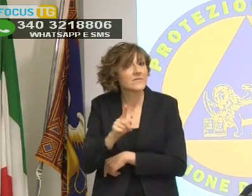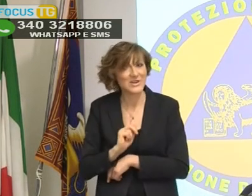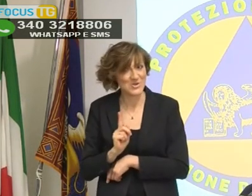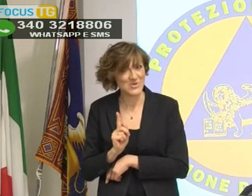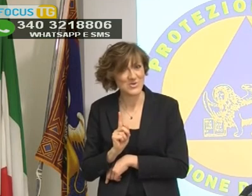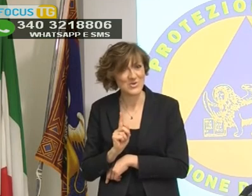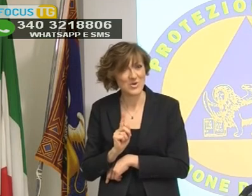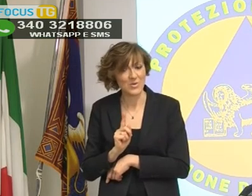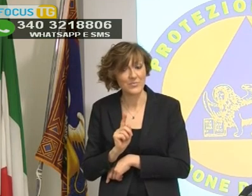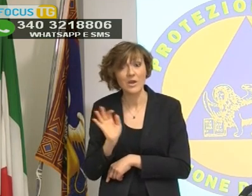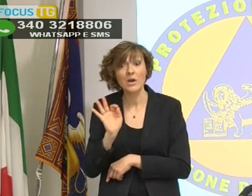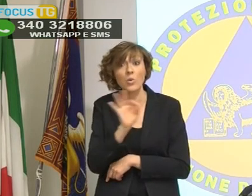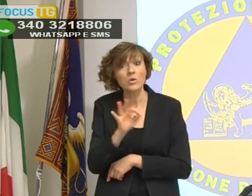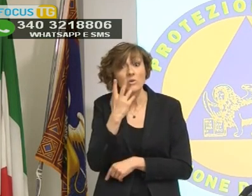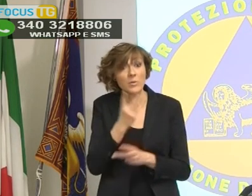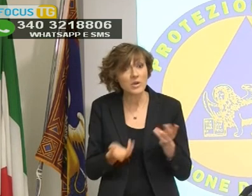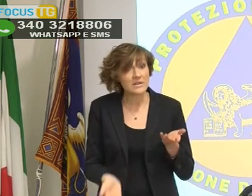C'è qualcuno che lo vuol far subito?